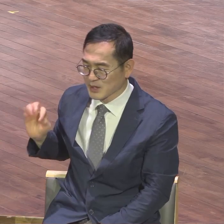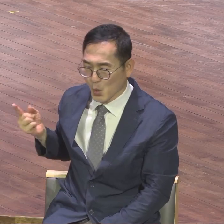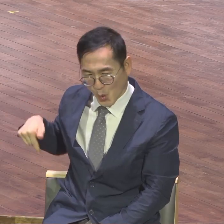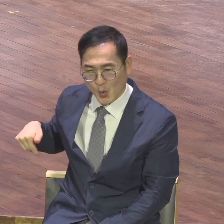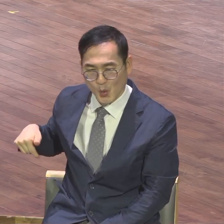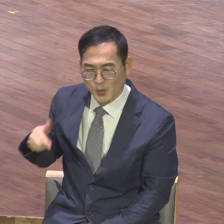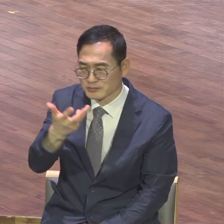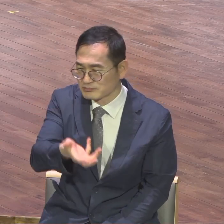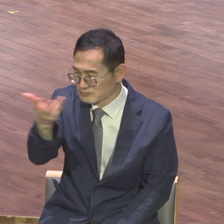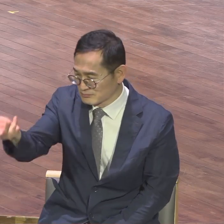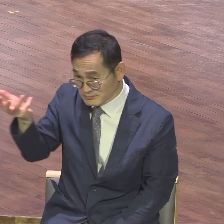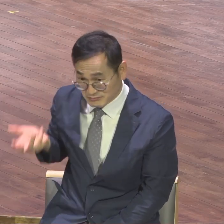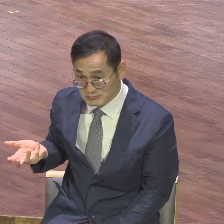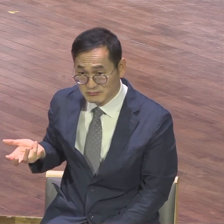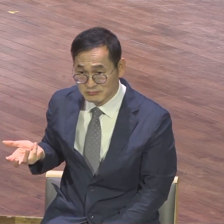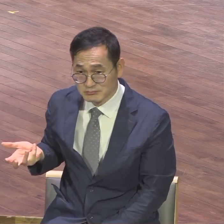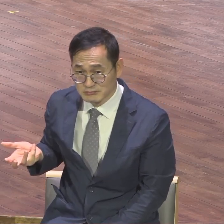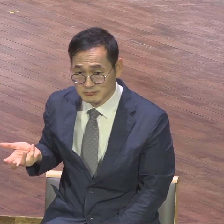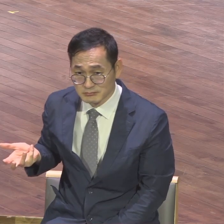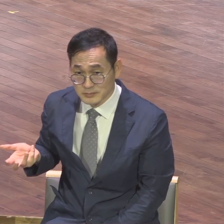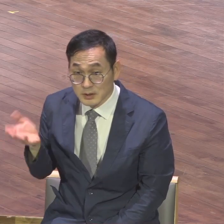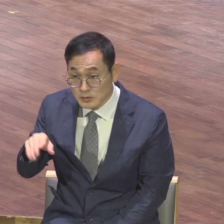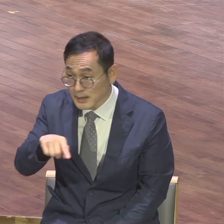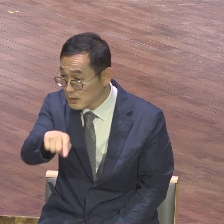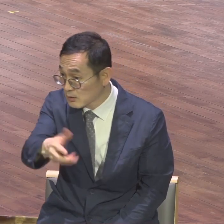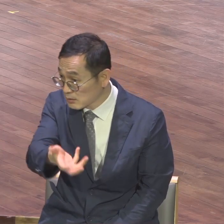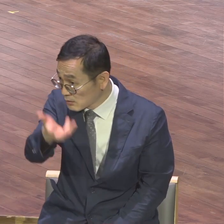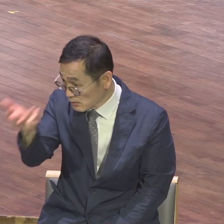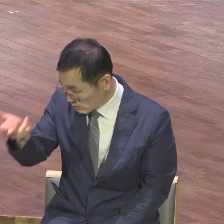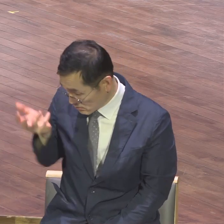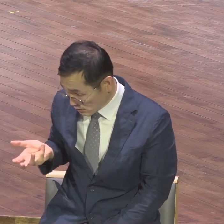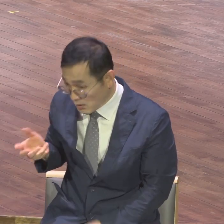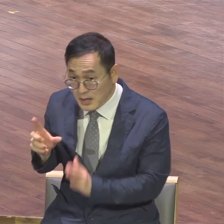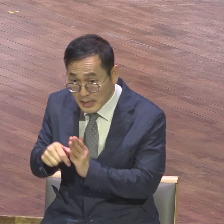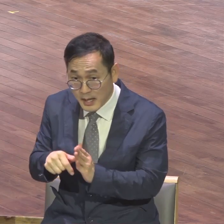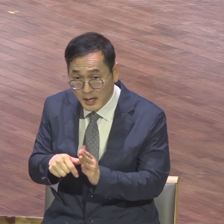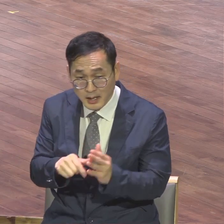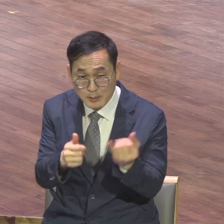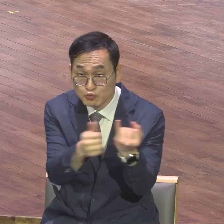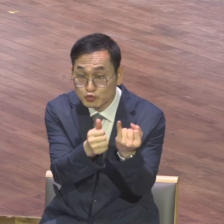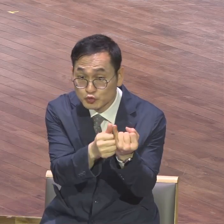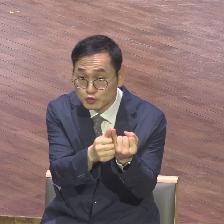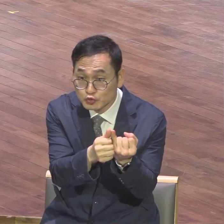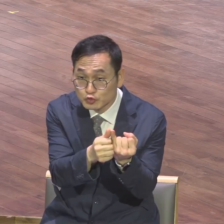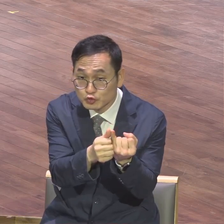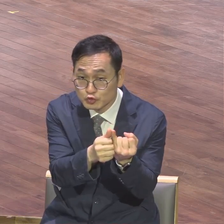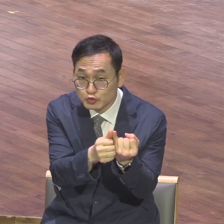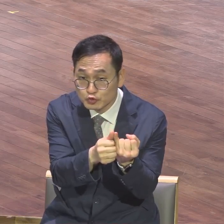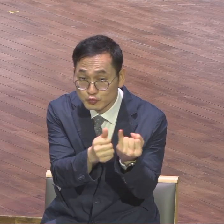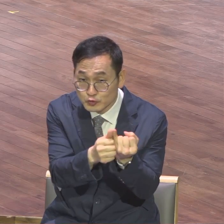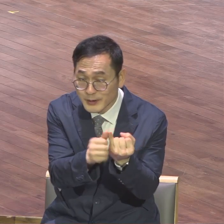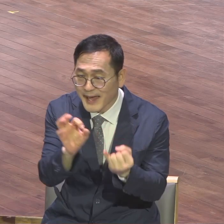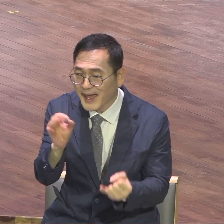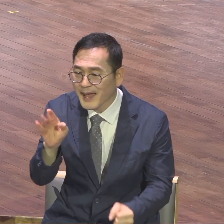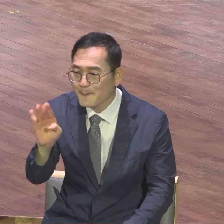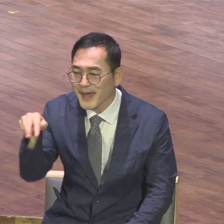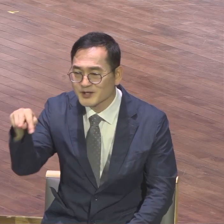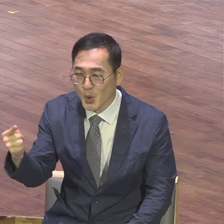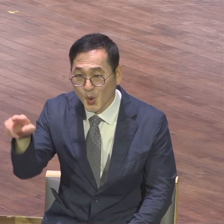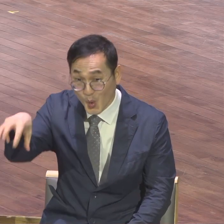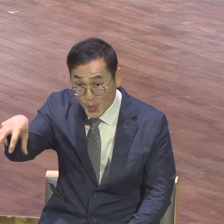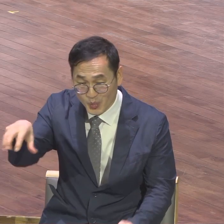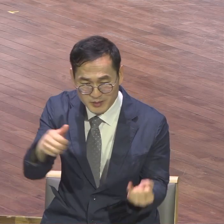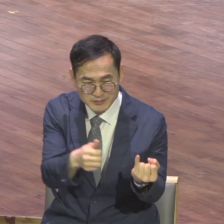표현이 나와요. 브리스가 부부가 바울과 함께 에베소에 이주합니다. 에베소로 이주를